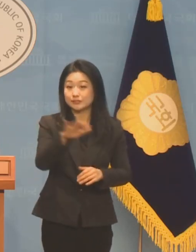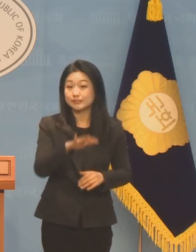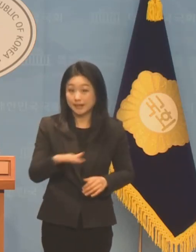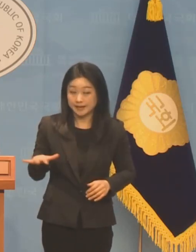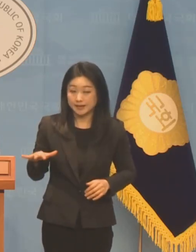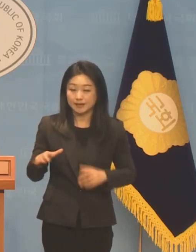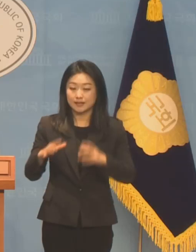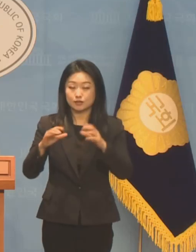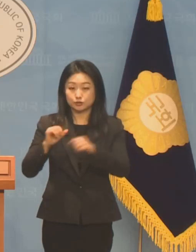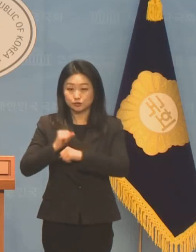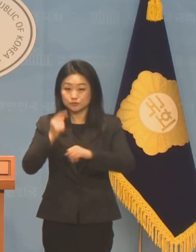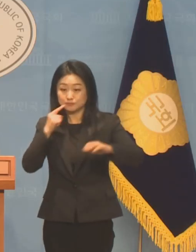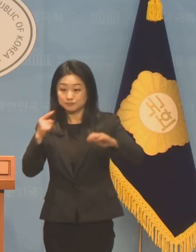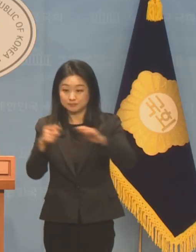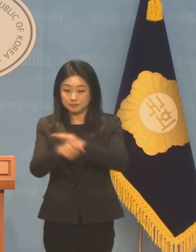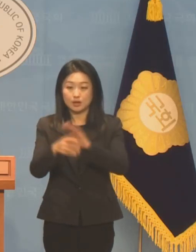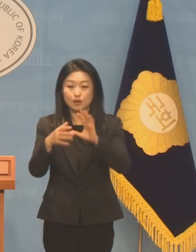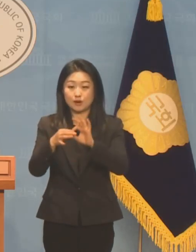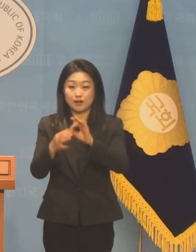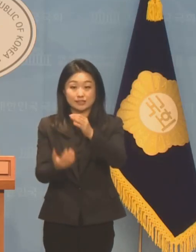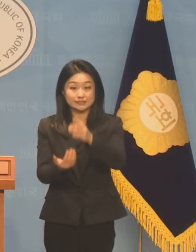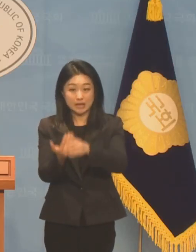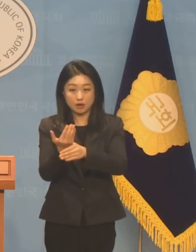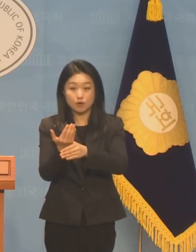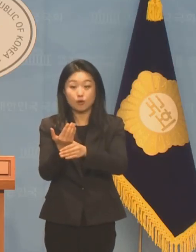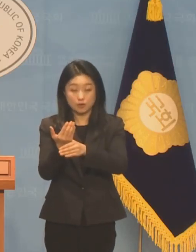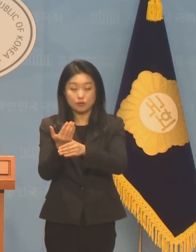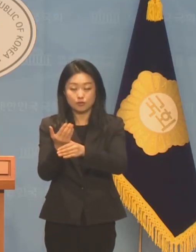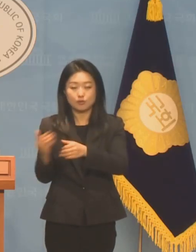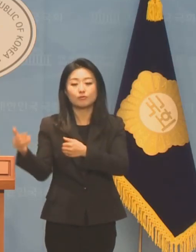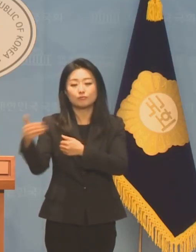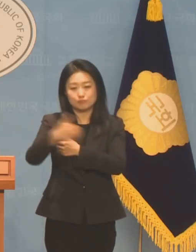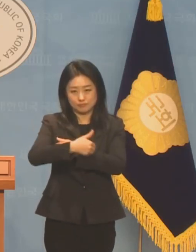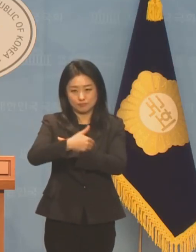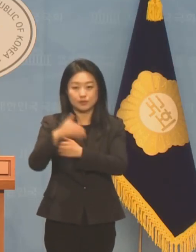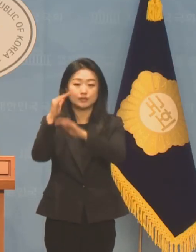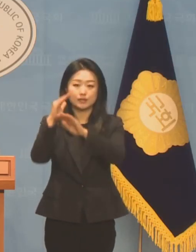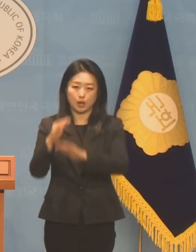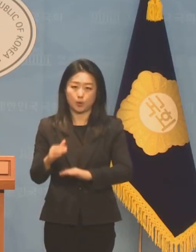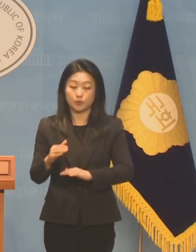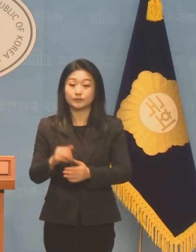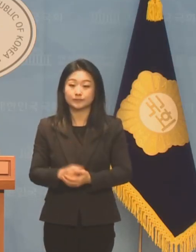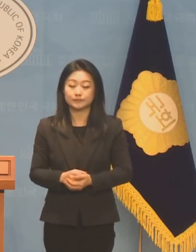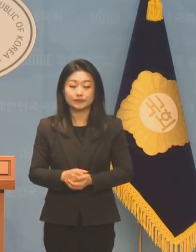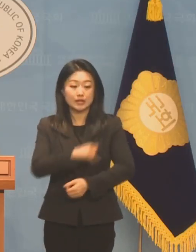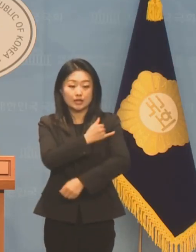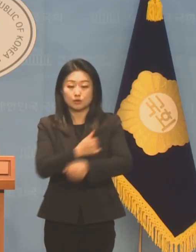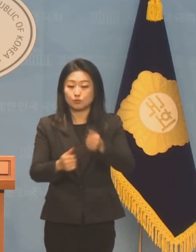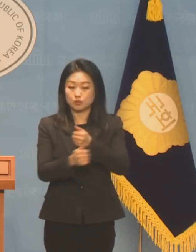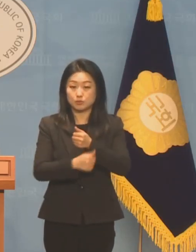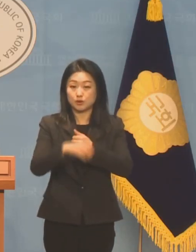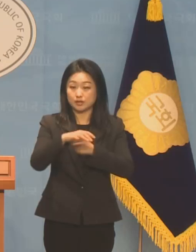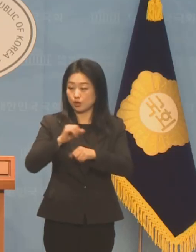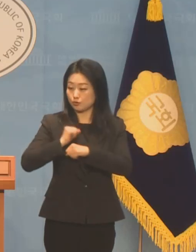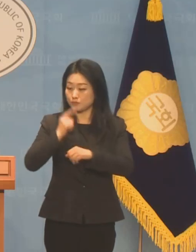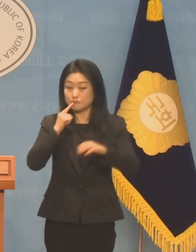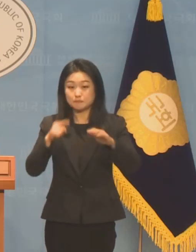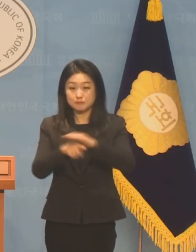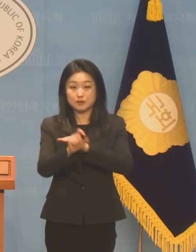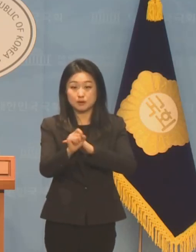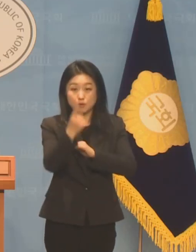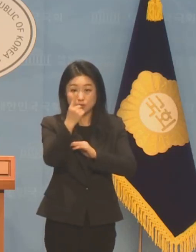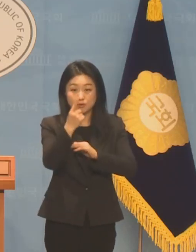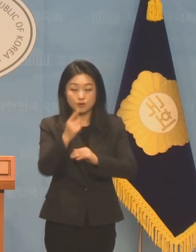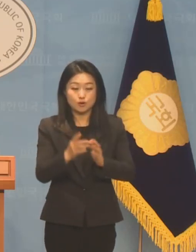주도한 내란 범죄와 관련된 사건을 옹호하는 내용입니다. 인권위가 비상계엄 선포로 인해